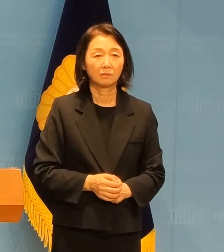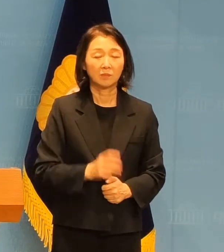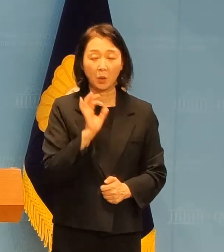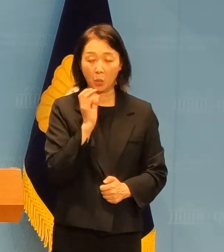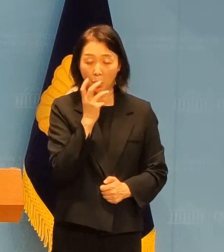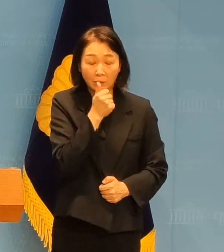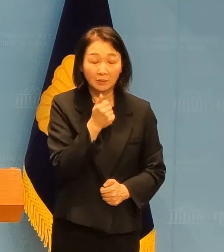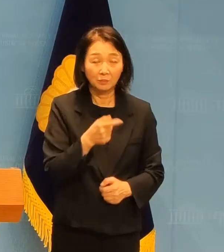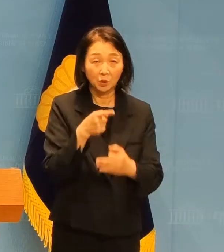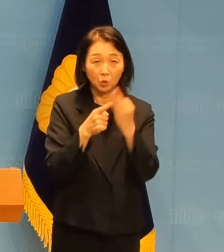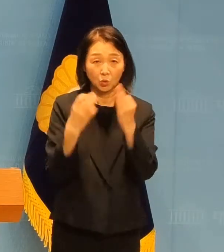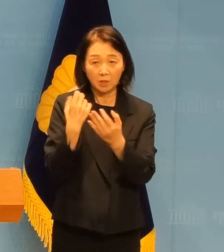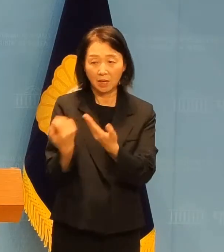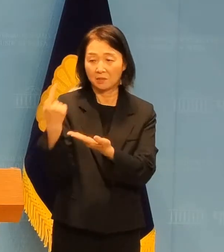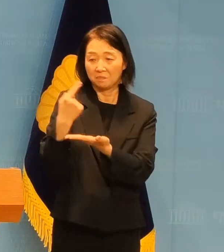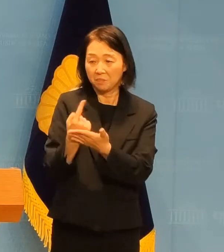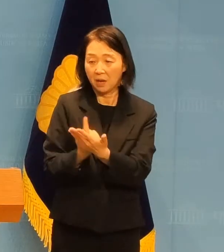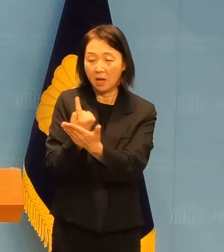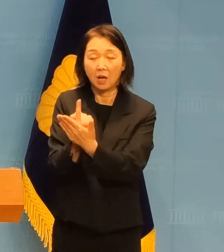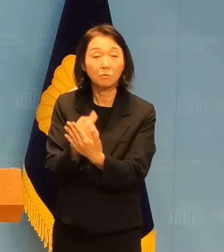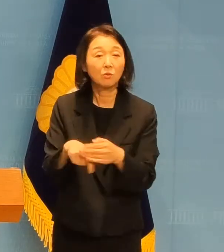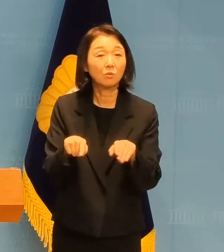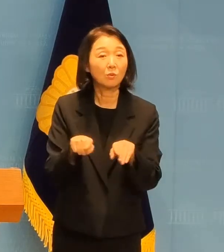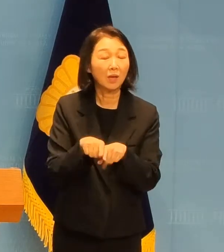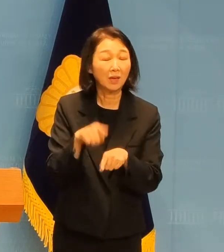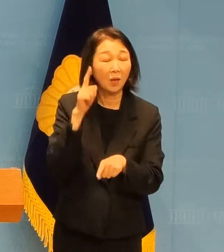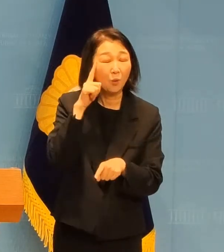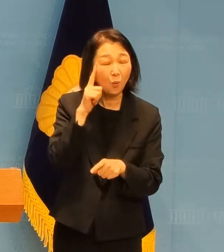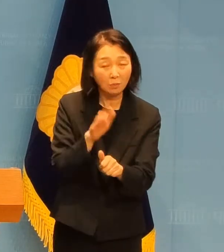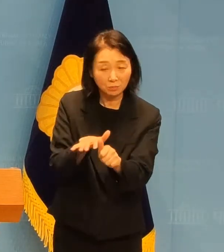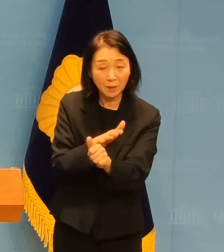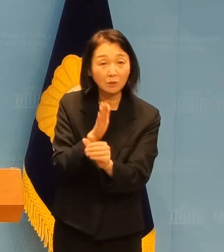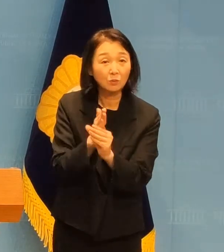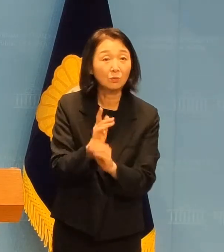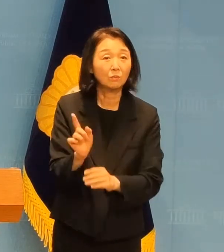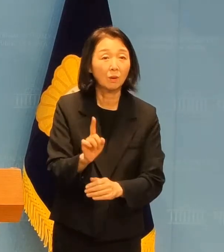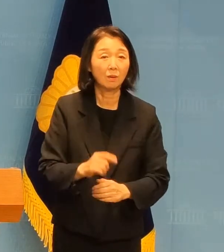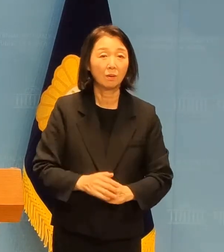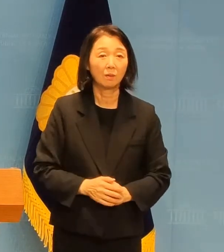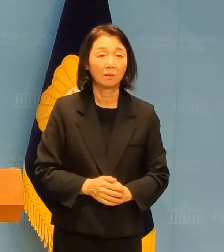은근슬쩍 윤 어게인 세력에 합류하기 위해 포석이라도 까는 것입니까?